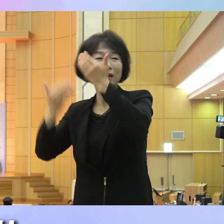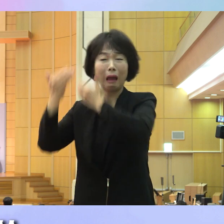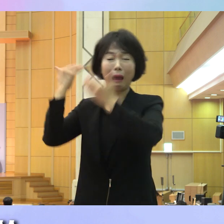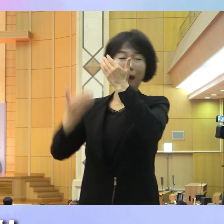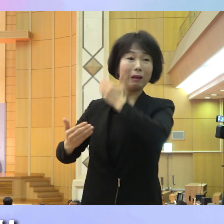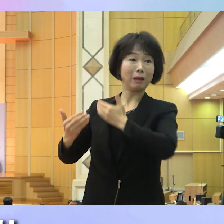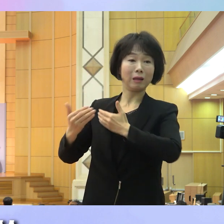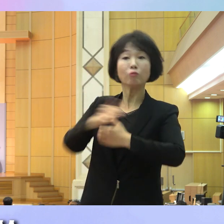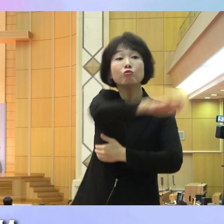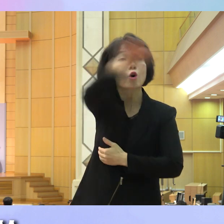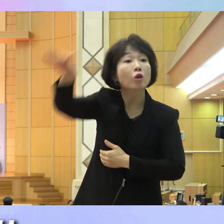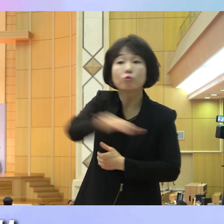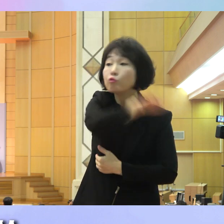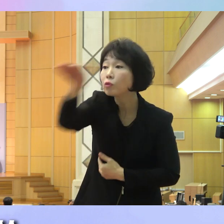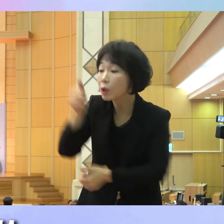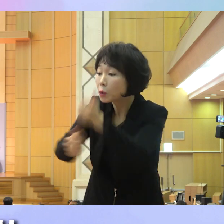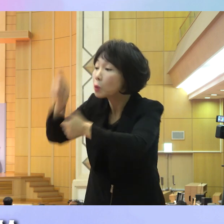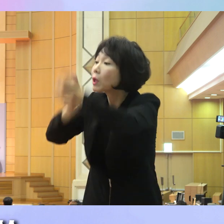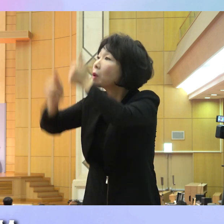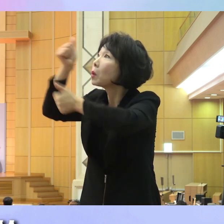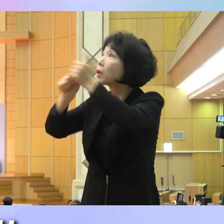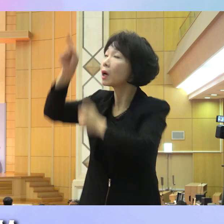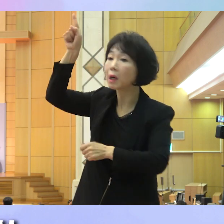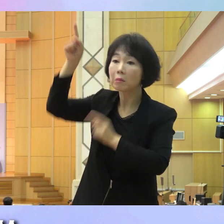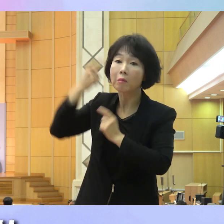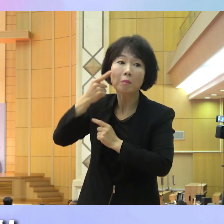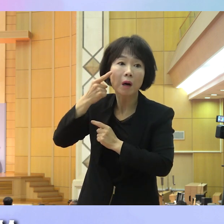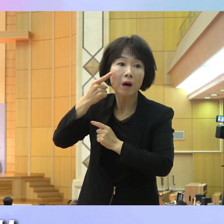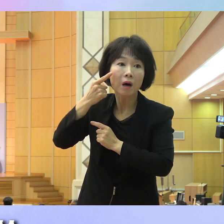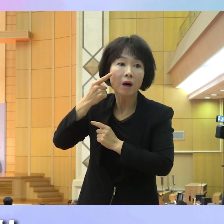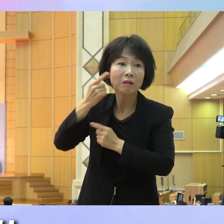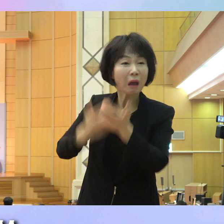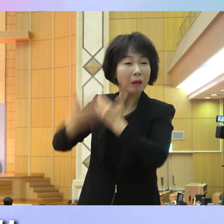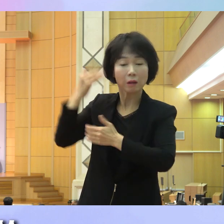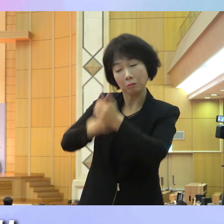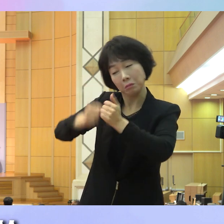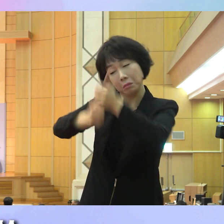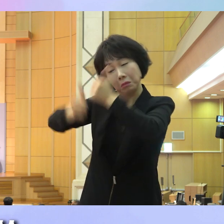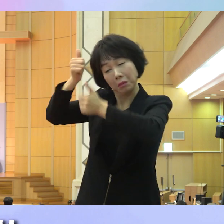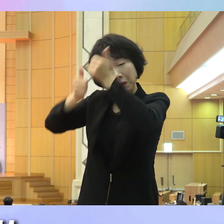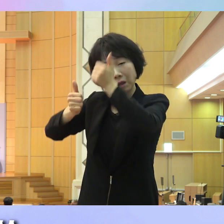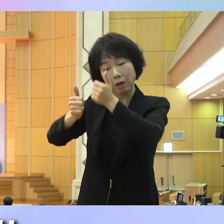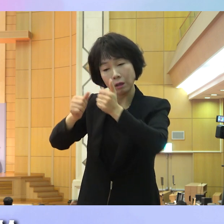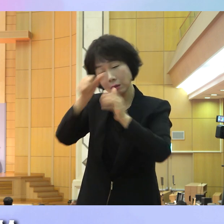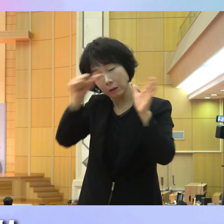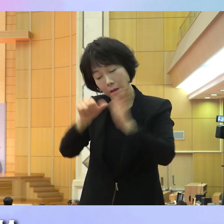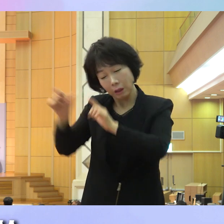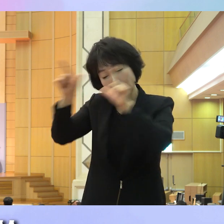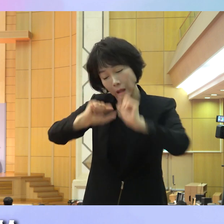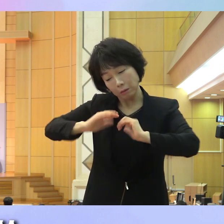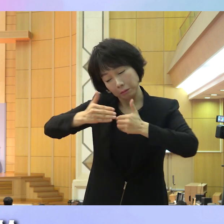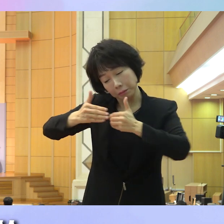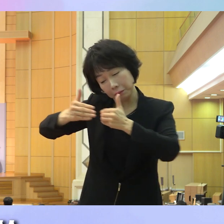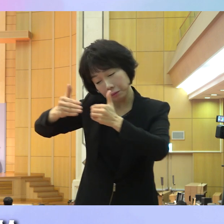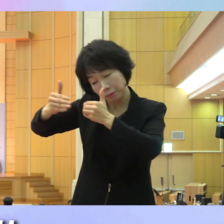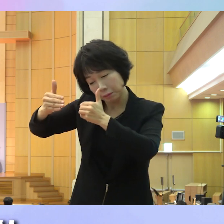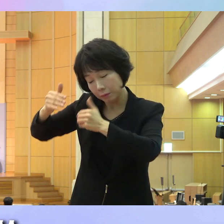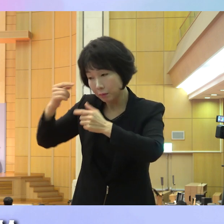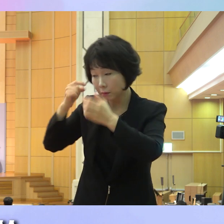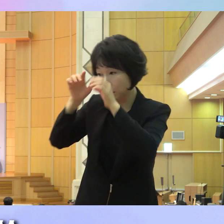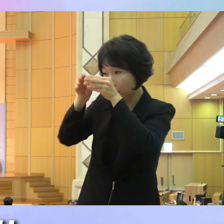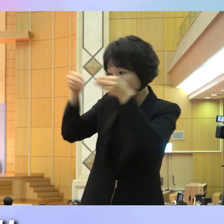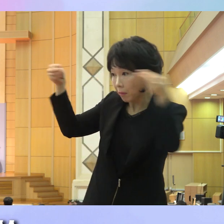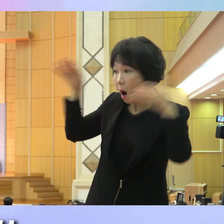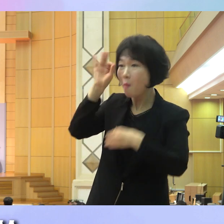옛분들, 소위 조상님들, 그런 분들이 살다가 이 세상을 떠난 그 삶을 우리가 잘